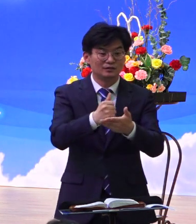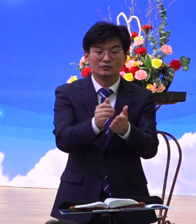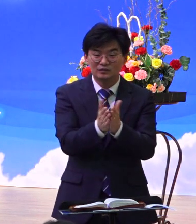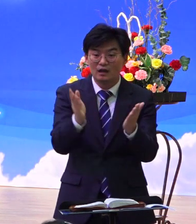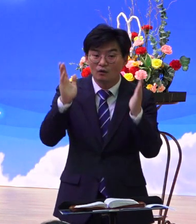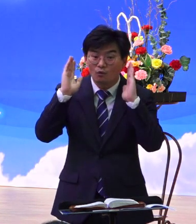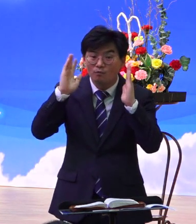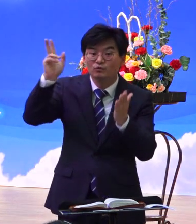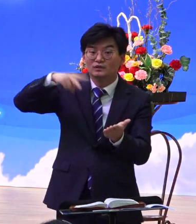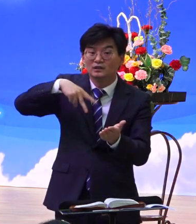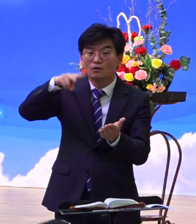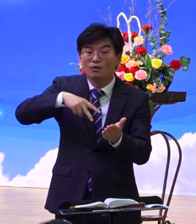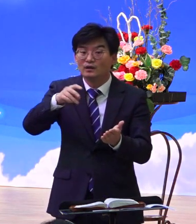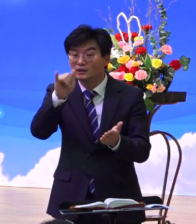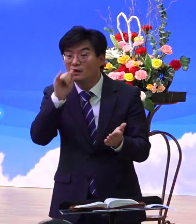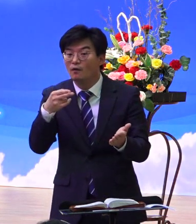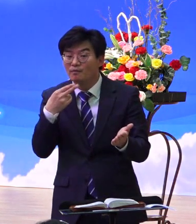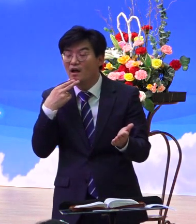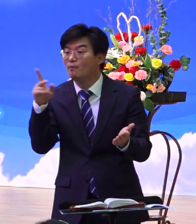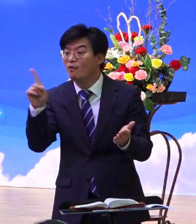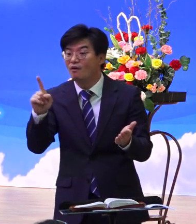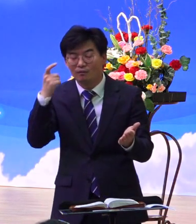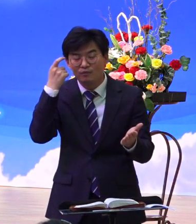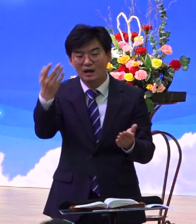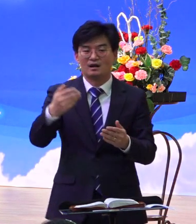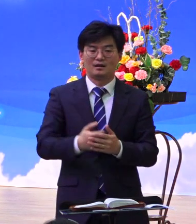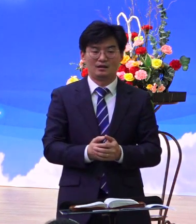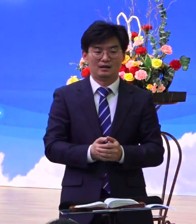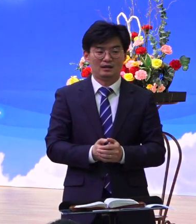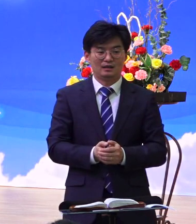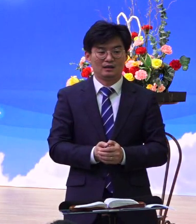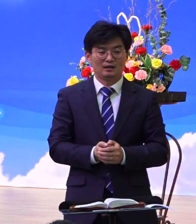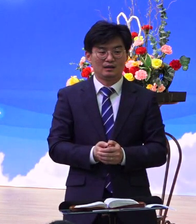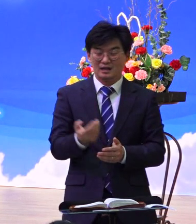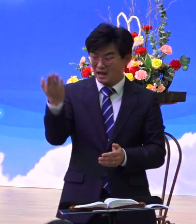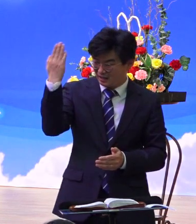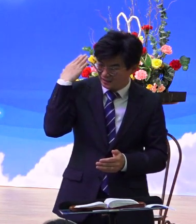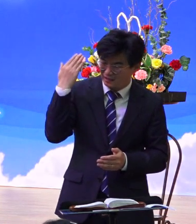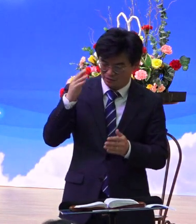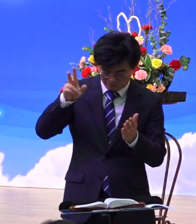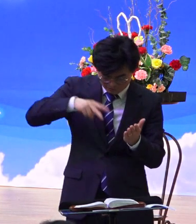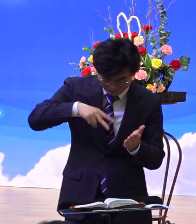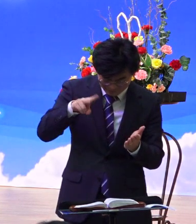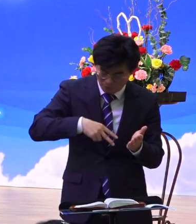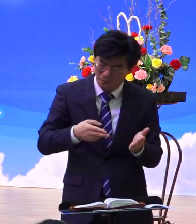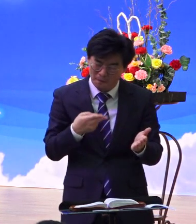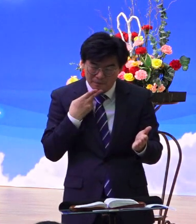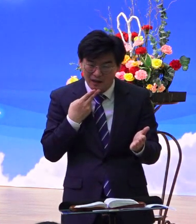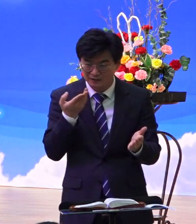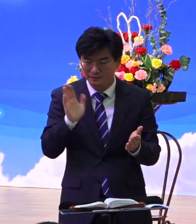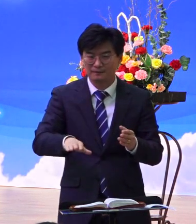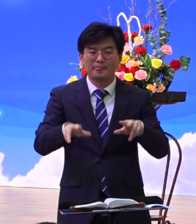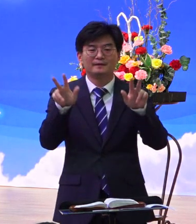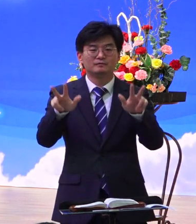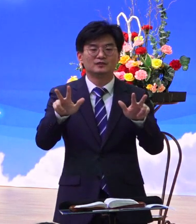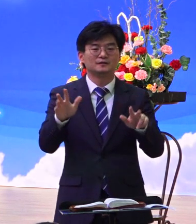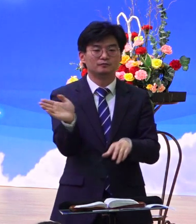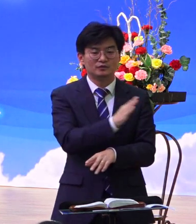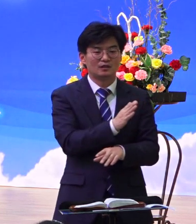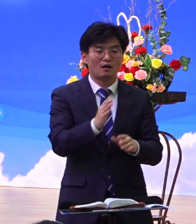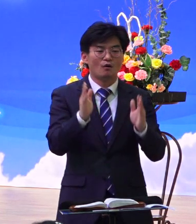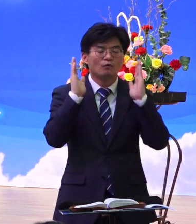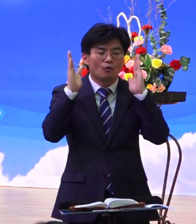지금까지 그렇게 하지 못했더라도 여러분, 지금부터는, 오늘부터는 우리 자녀들과 함께 성경을 읽고 여러분 삶 속에서 성경을